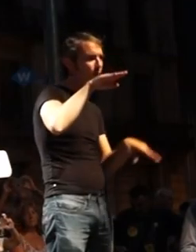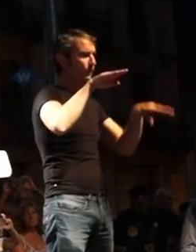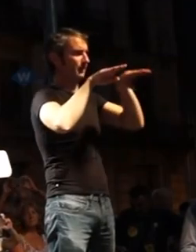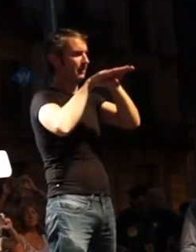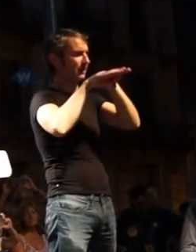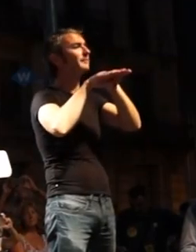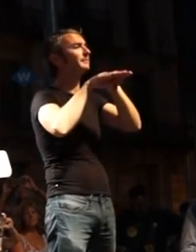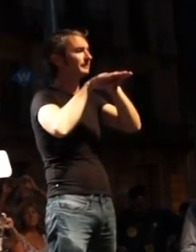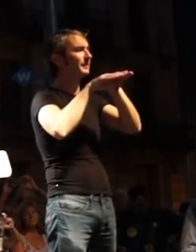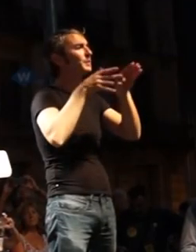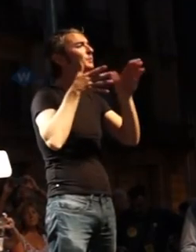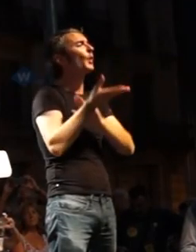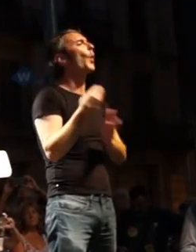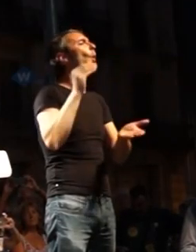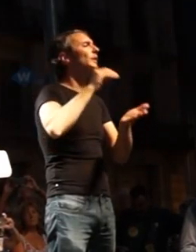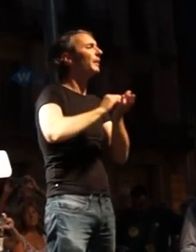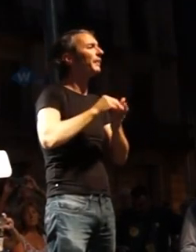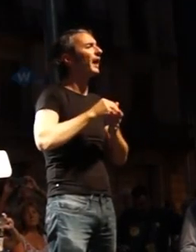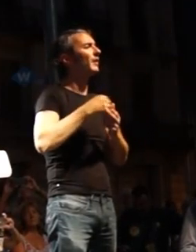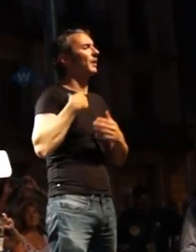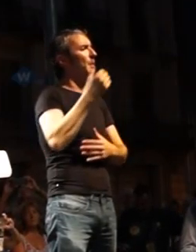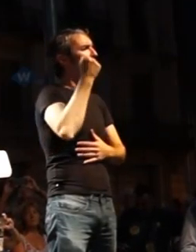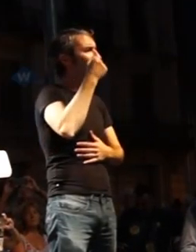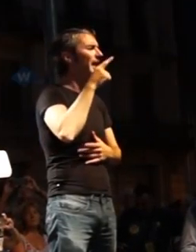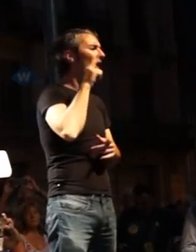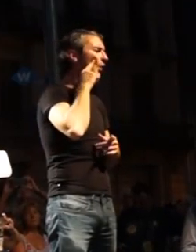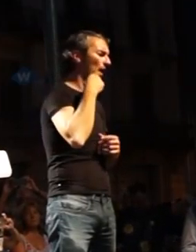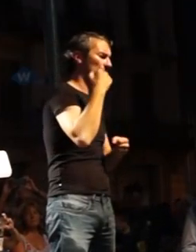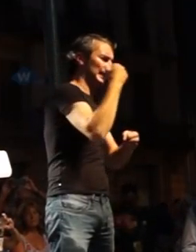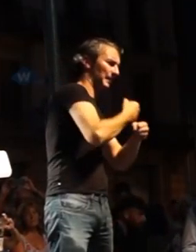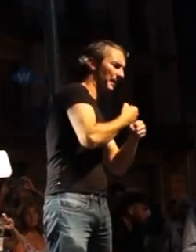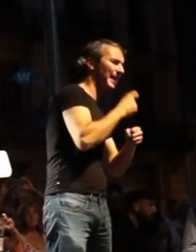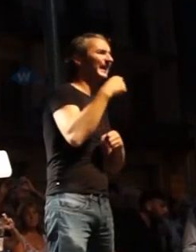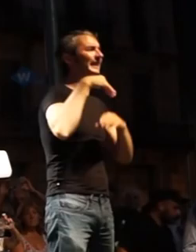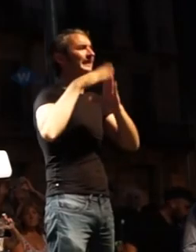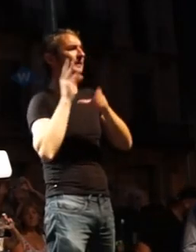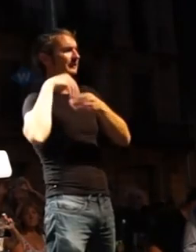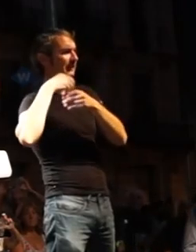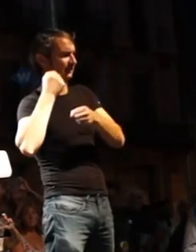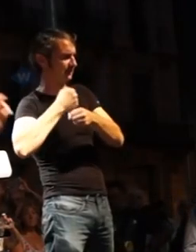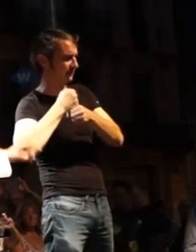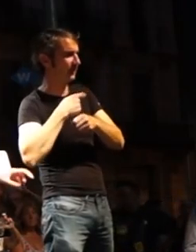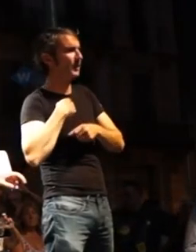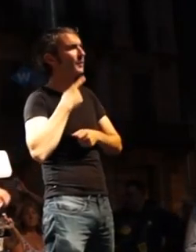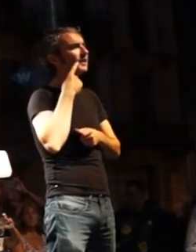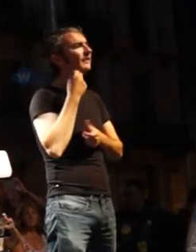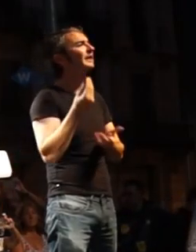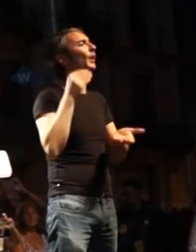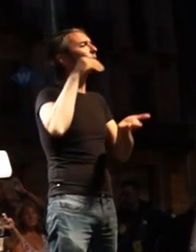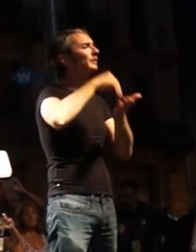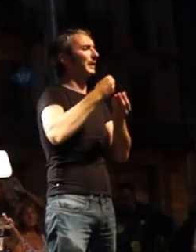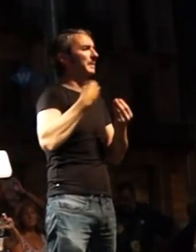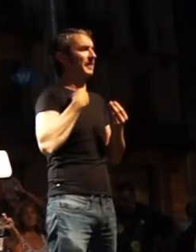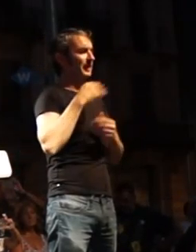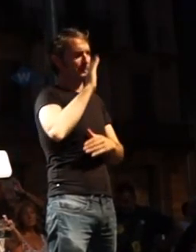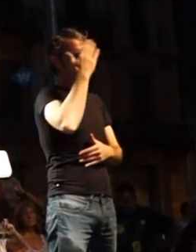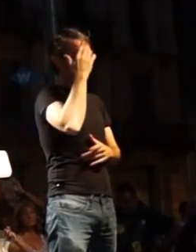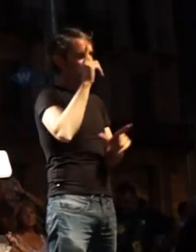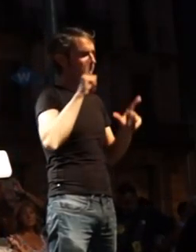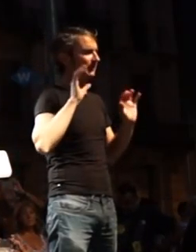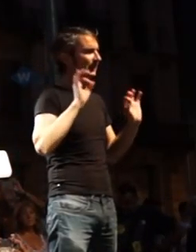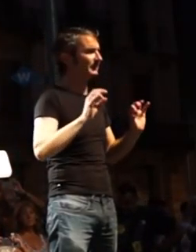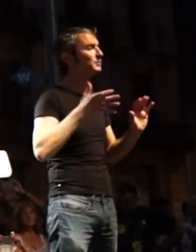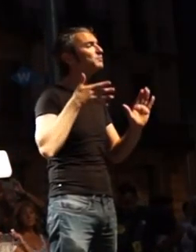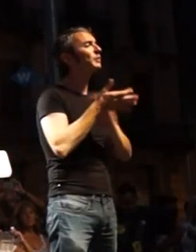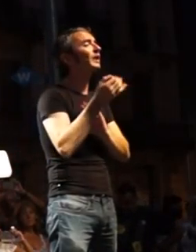cal recuperar la sobirania productiva i també la reproductiva, i perquè cal resituar al centre la vida i el benestar de les persones. Perquè, com he